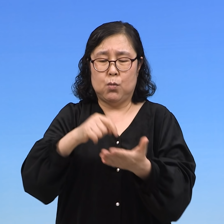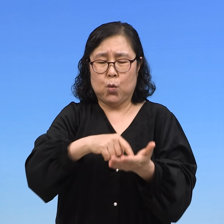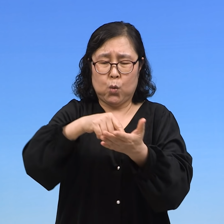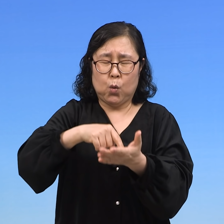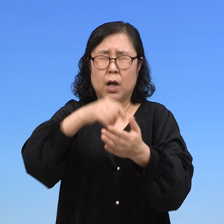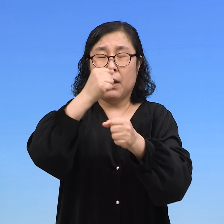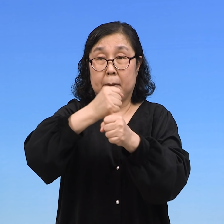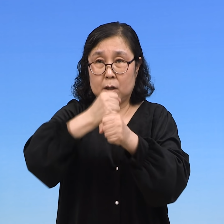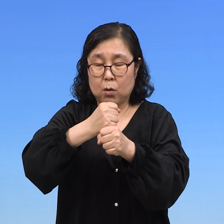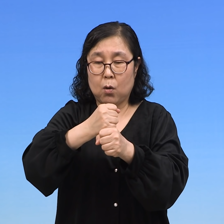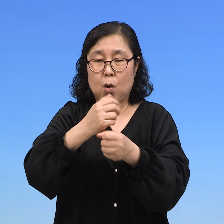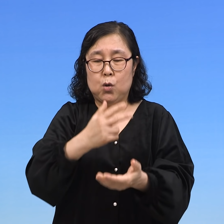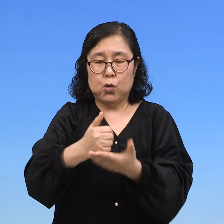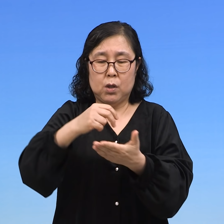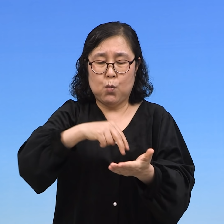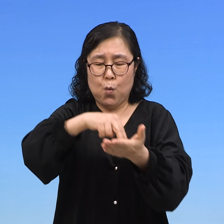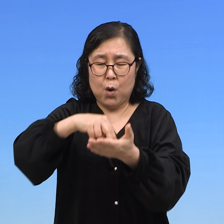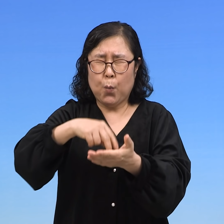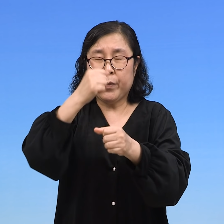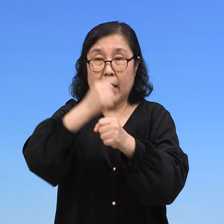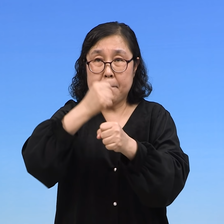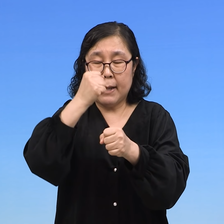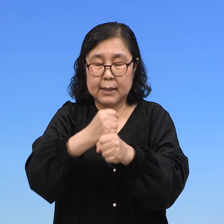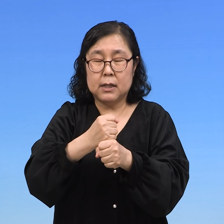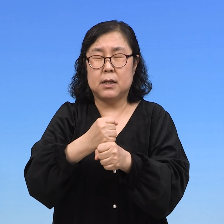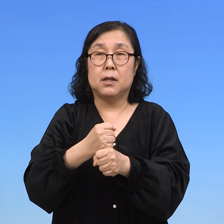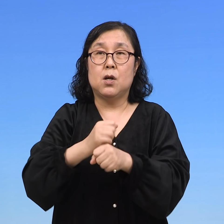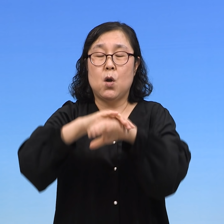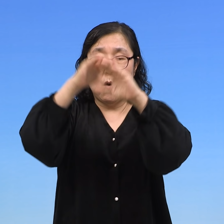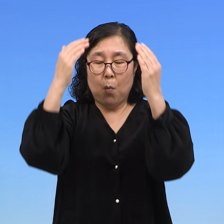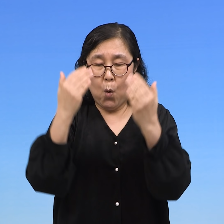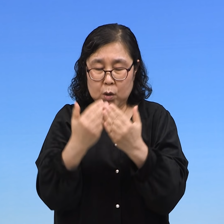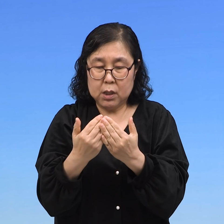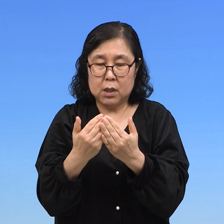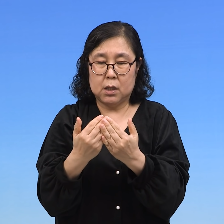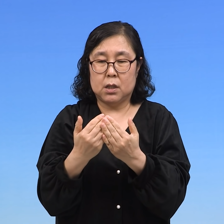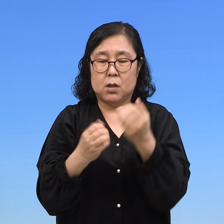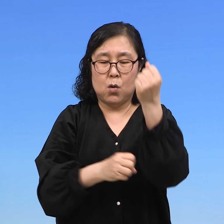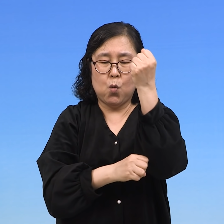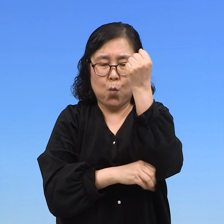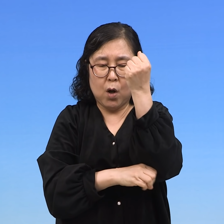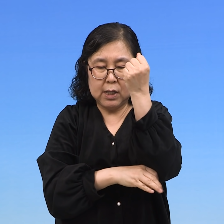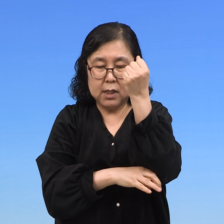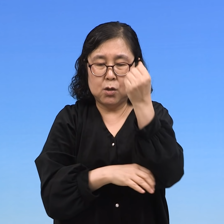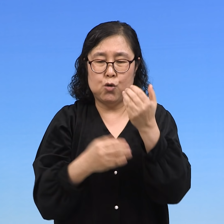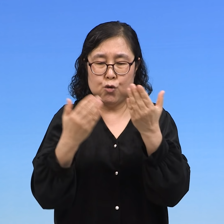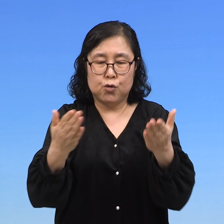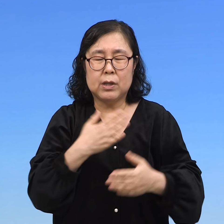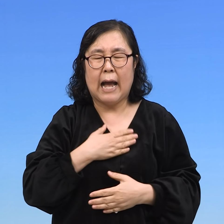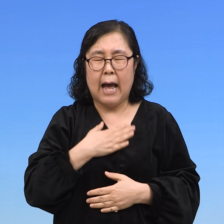고독하게 만들고 주님을 외롭게 만드는 그 모든 원인을 제공하는 저